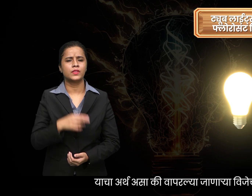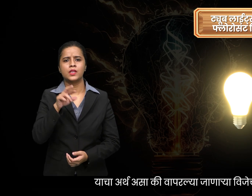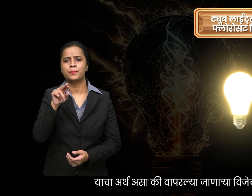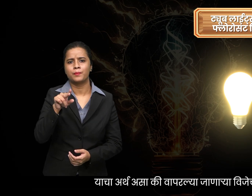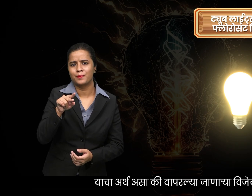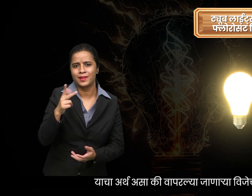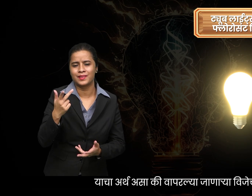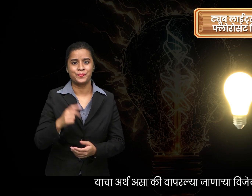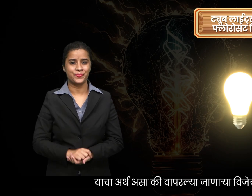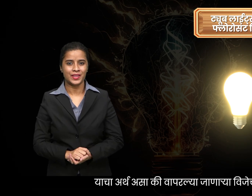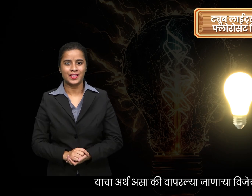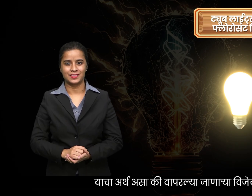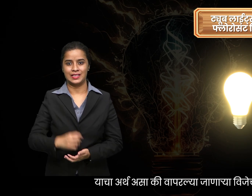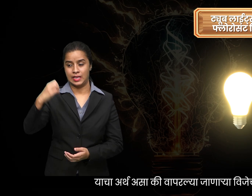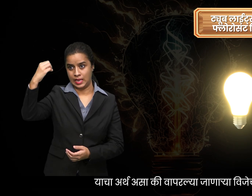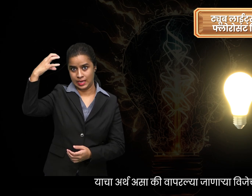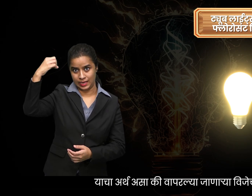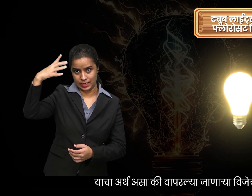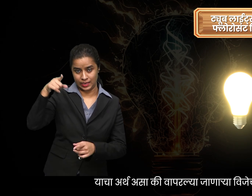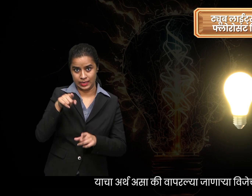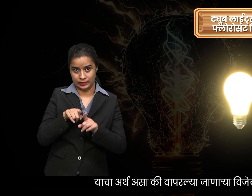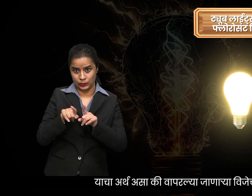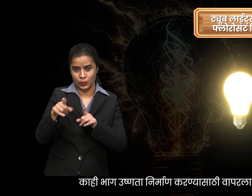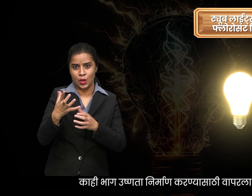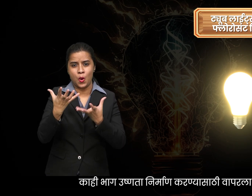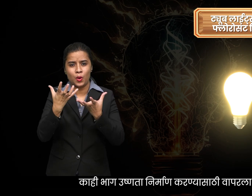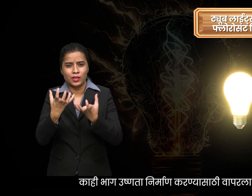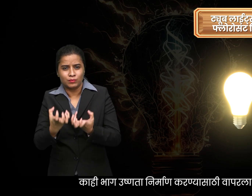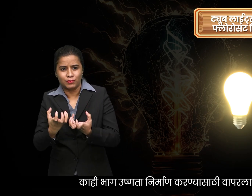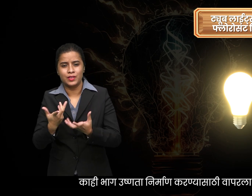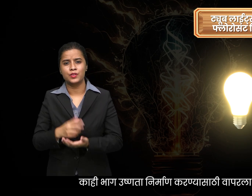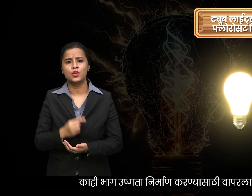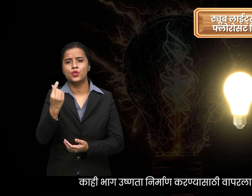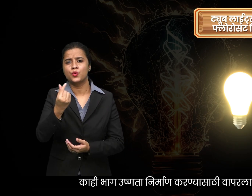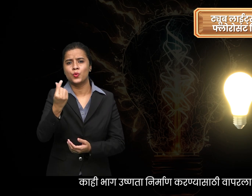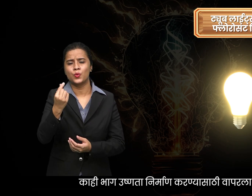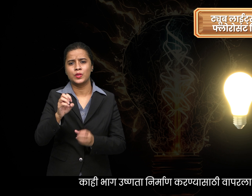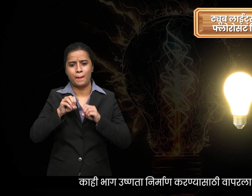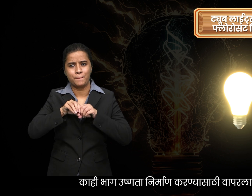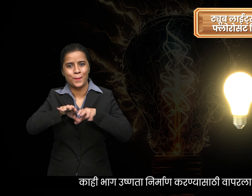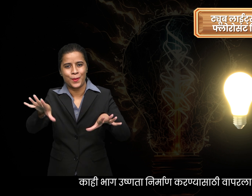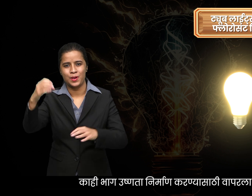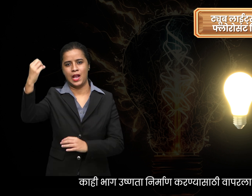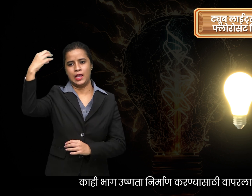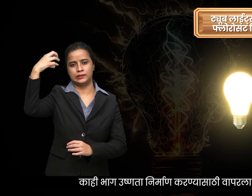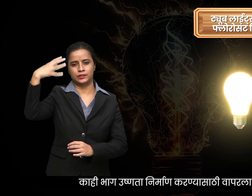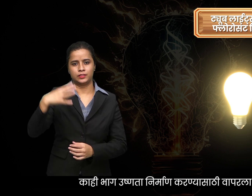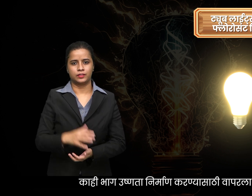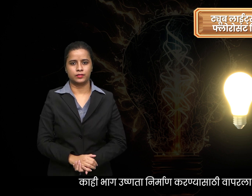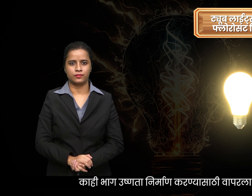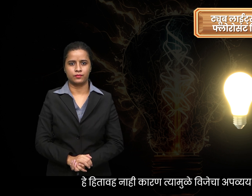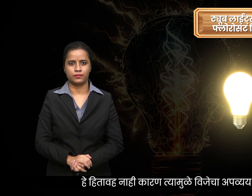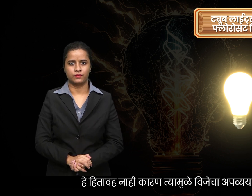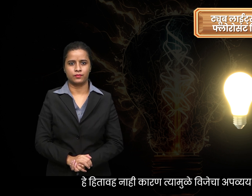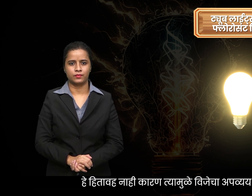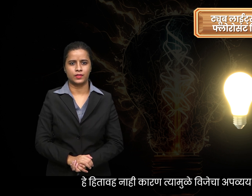याचा अर्थ असा की वापरल्या जाणाऱ्या विजेचा काही भाग उष्णता निर्माण करण्यासाठी वापरला जातो.